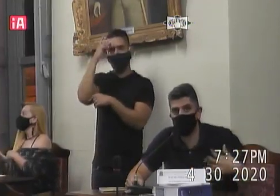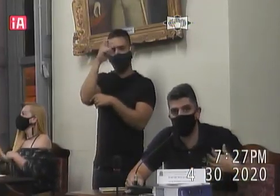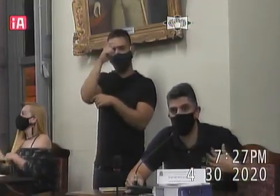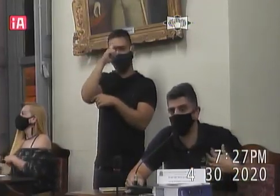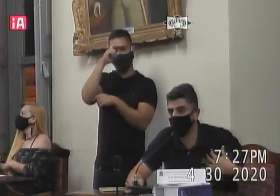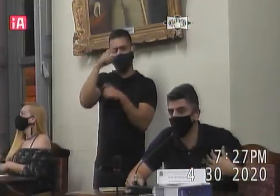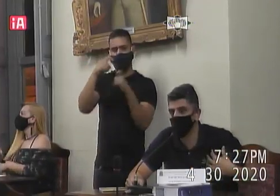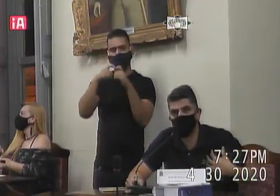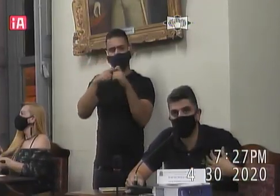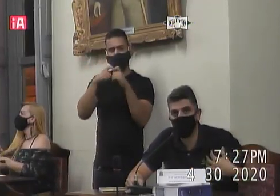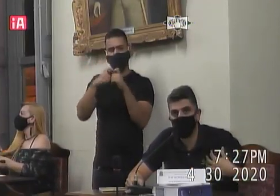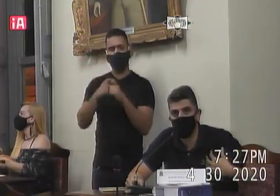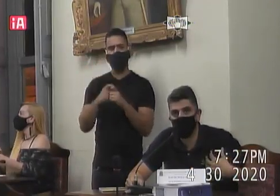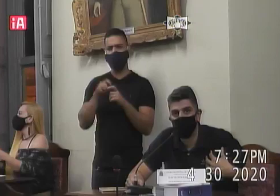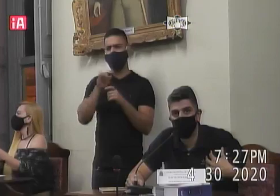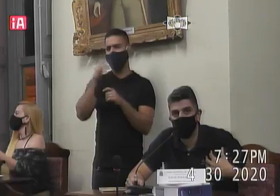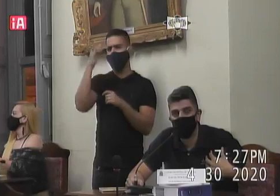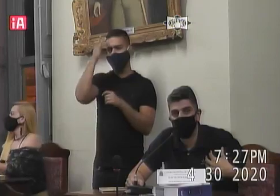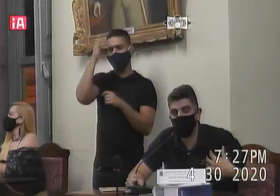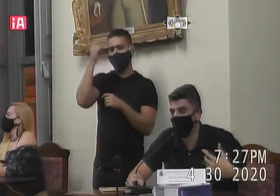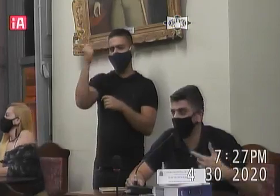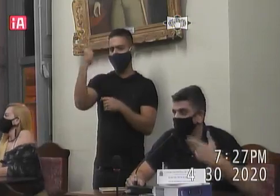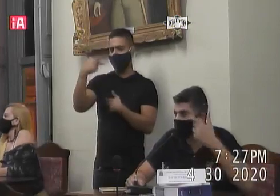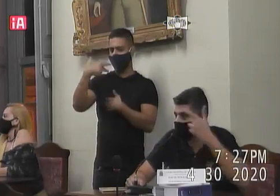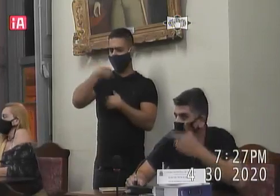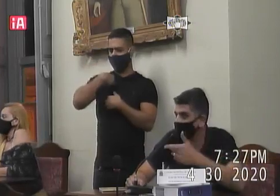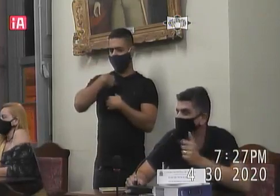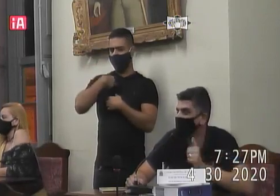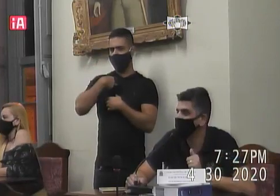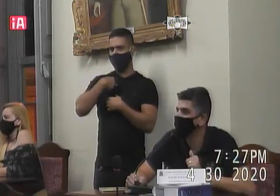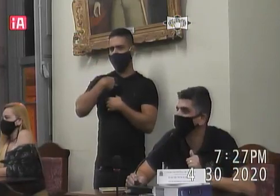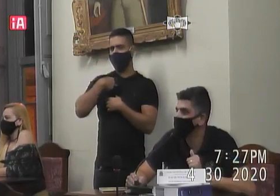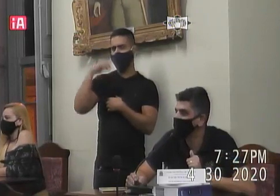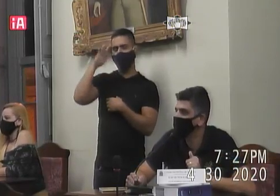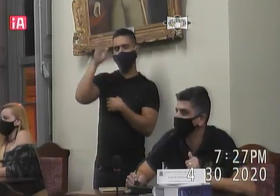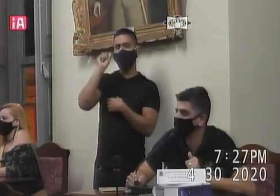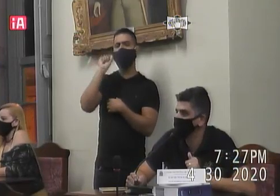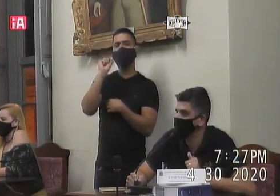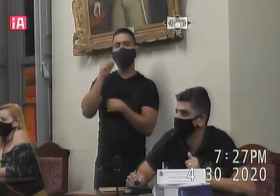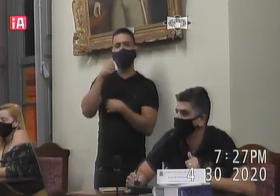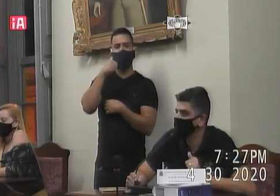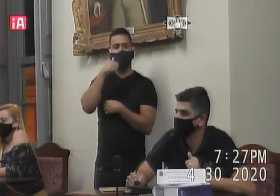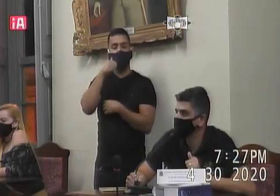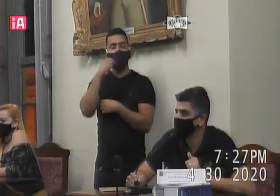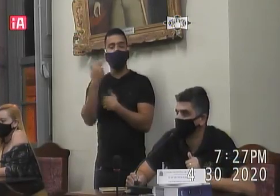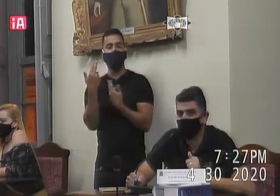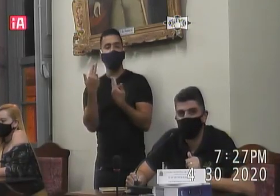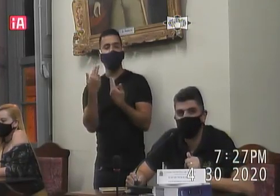pensasse no meu próprio umbigo, eu pensava na minha irmã que está na linha de frente,